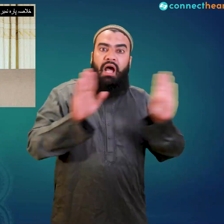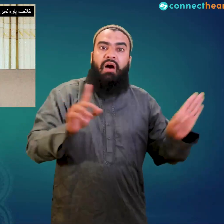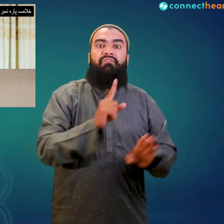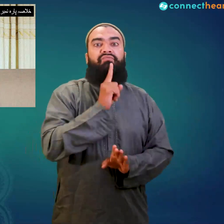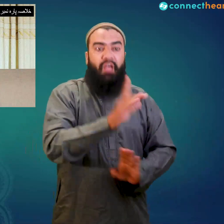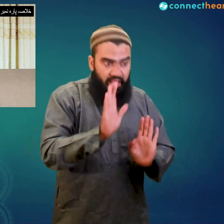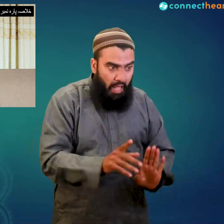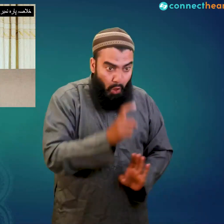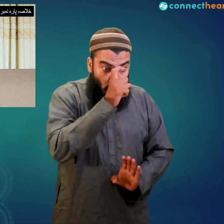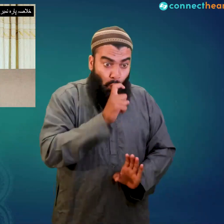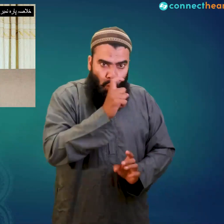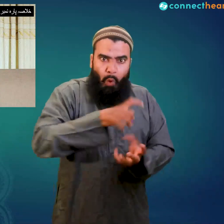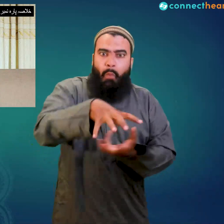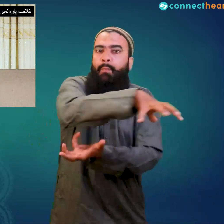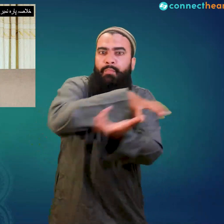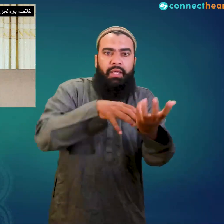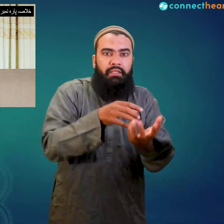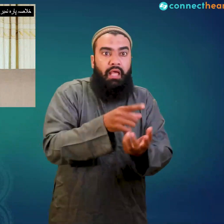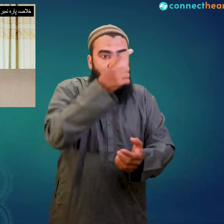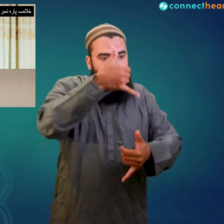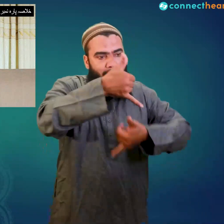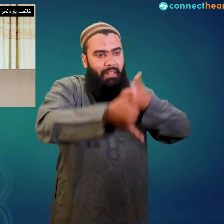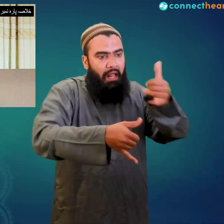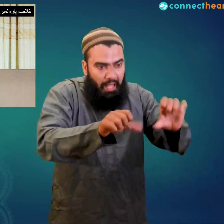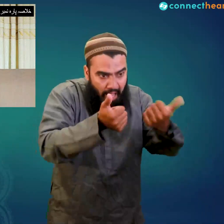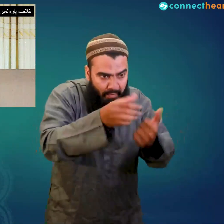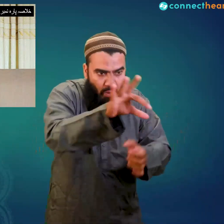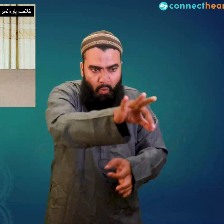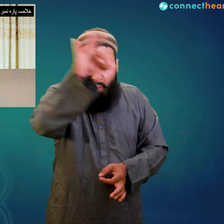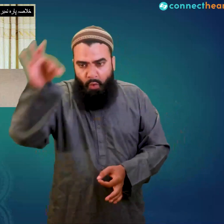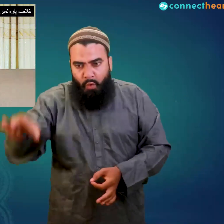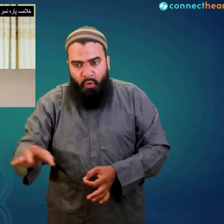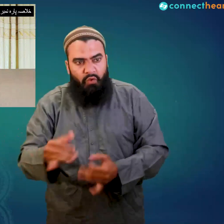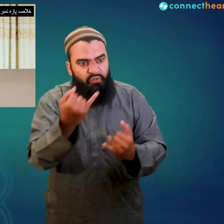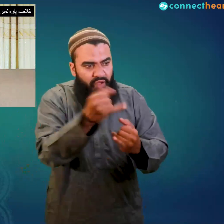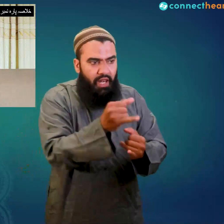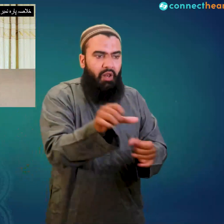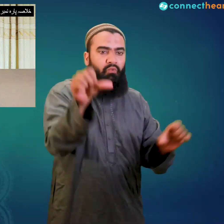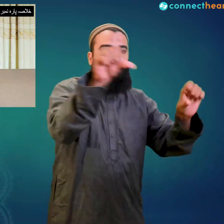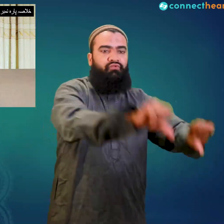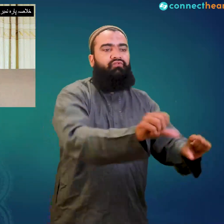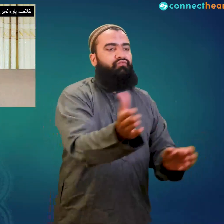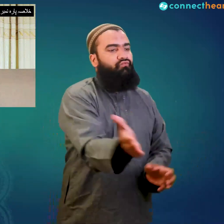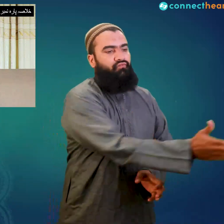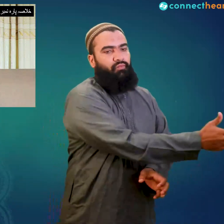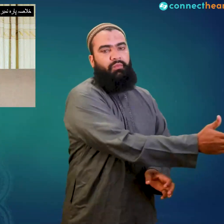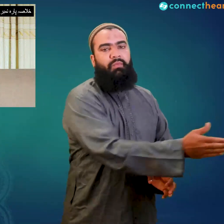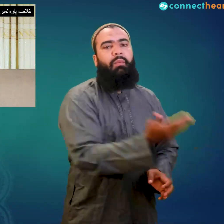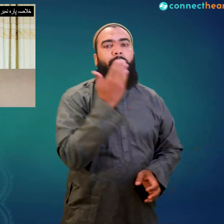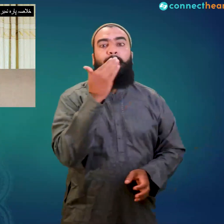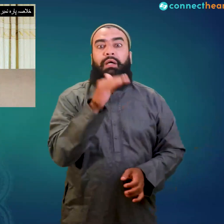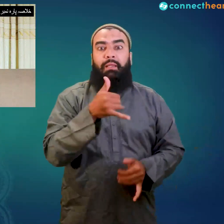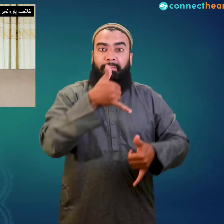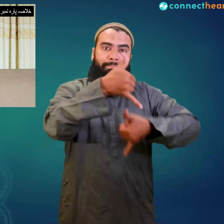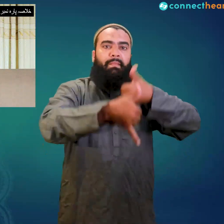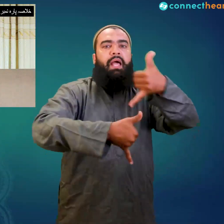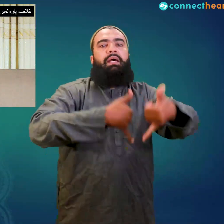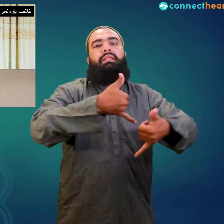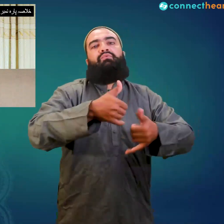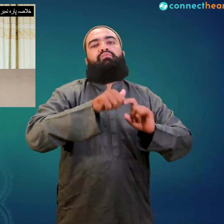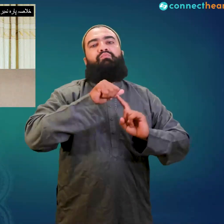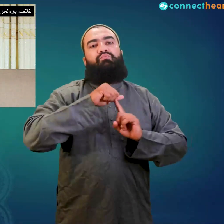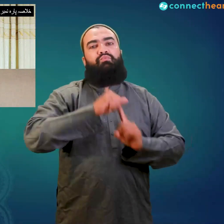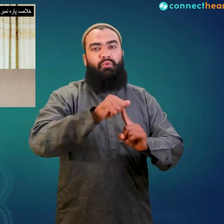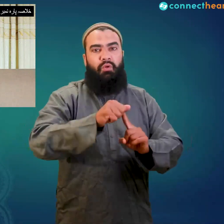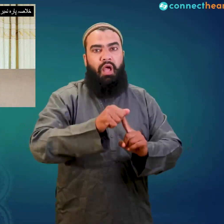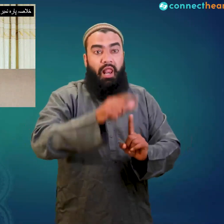جھوٹے ہیں، یعنی اپنے دعوی ایمان میں کتنے لوگ سچے پائے جاتے ہیں اور کتنے لوگ جھوٹے پائے جائیں گے۔ وہ آزمائش